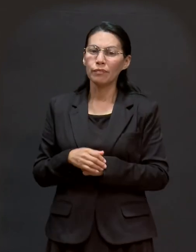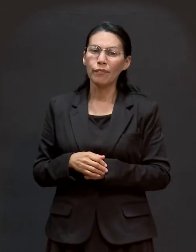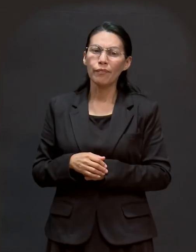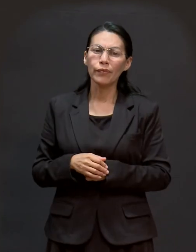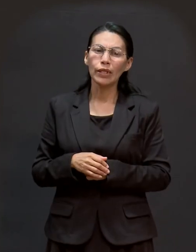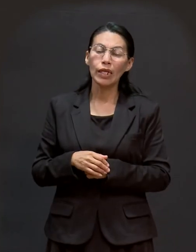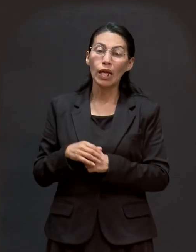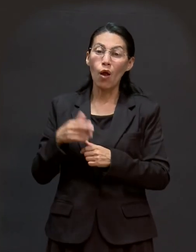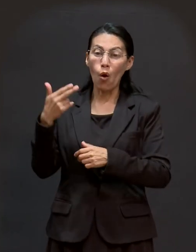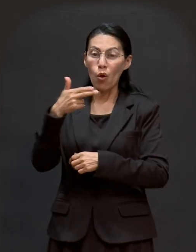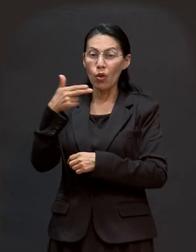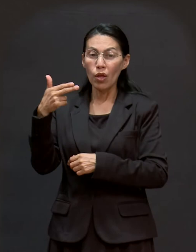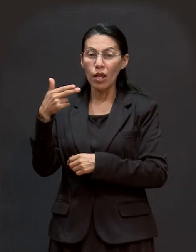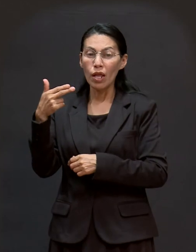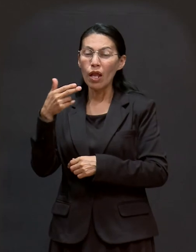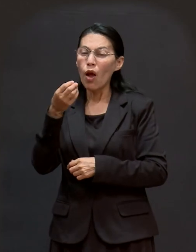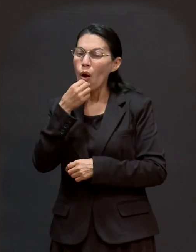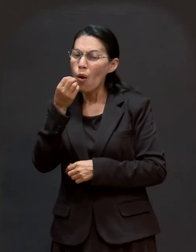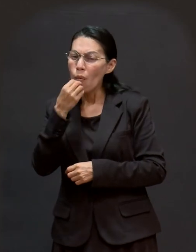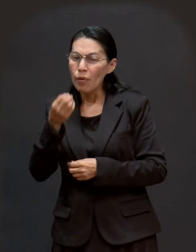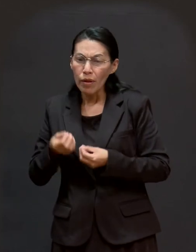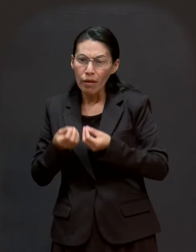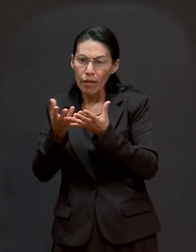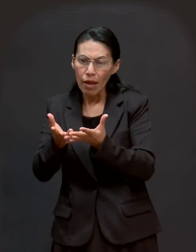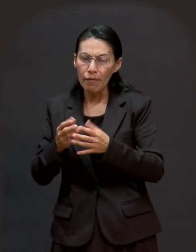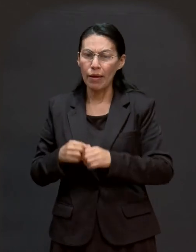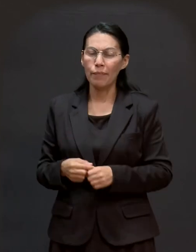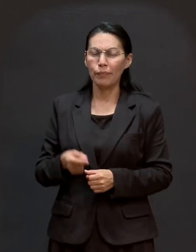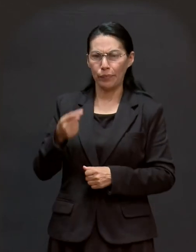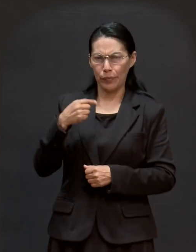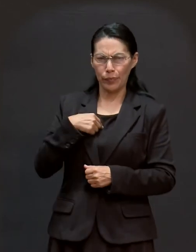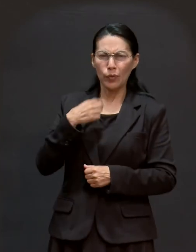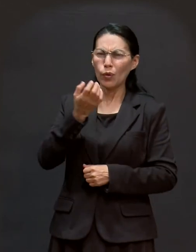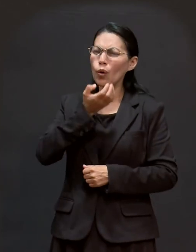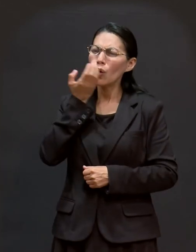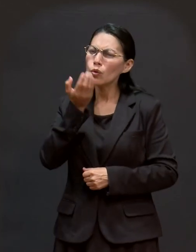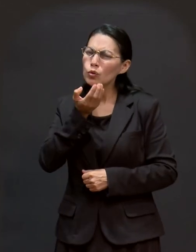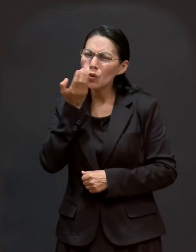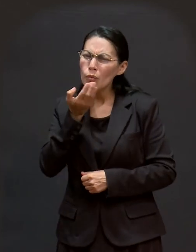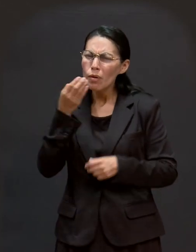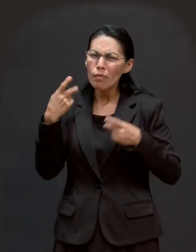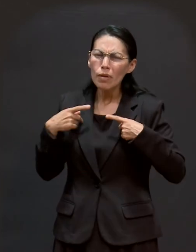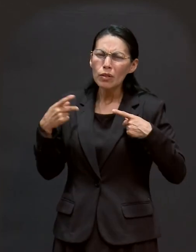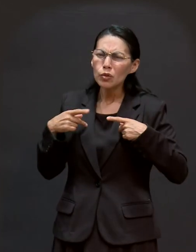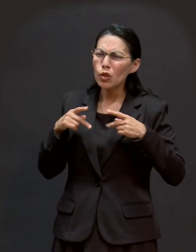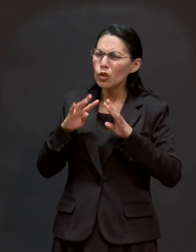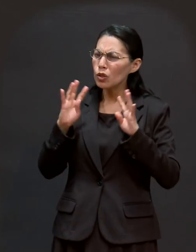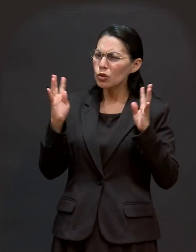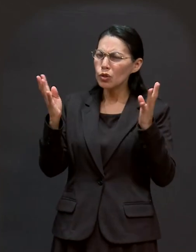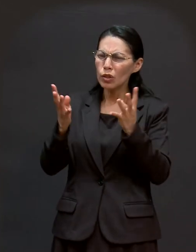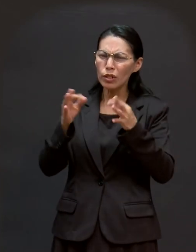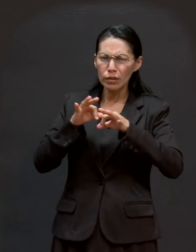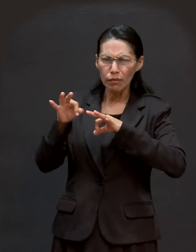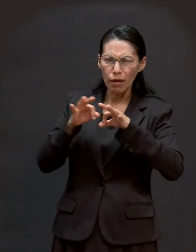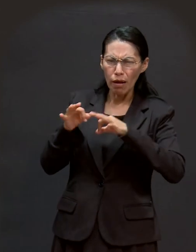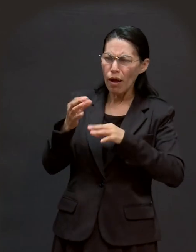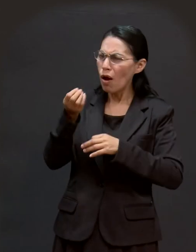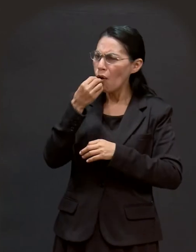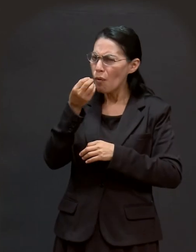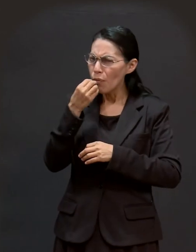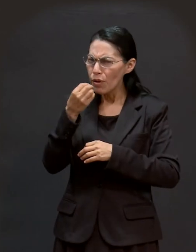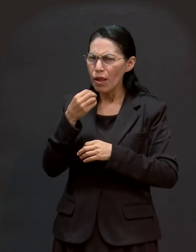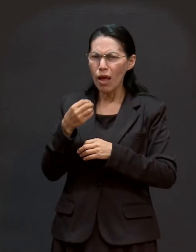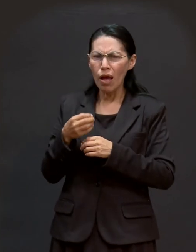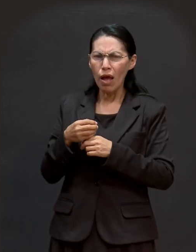pastores los capellanes que estábamos en esa reunión y mi costumbre siempre era a él al personal del hotel que le